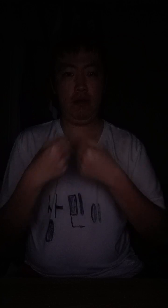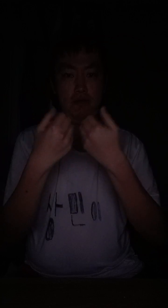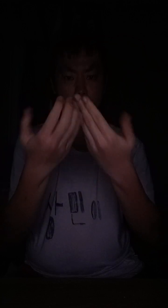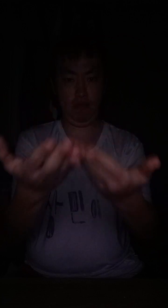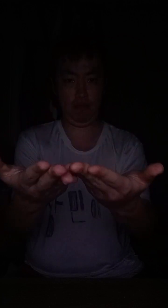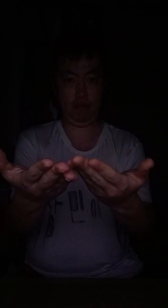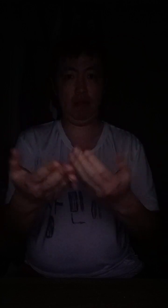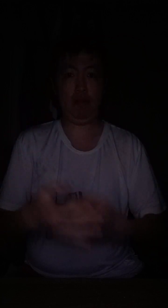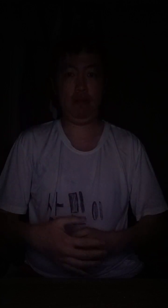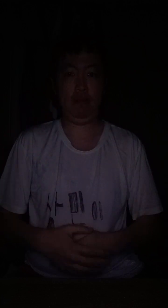점검해봤습니다.